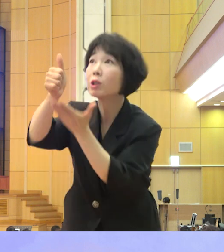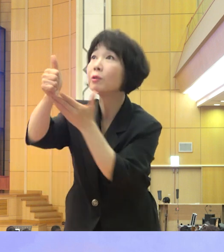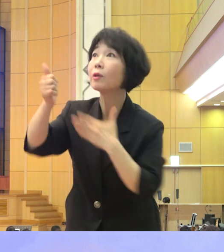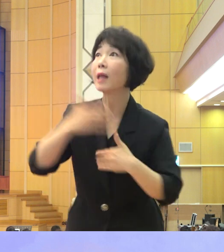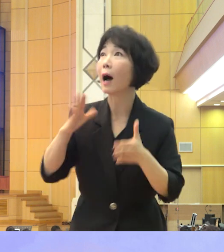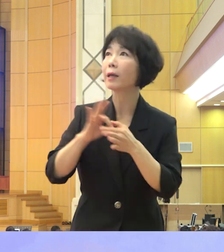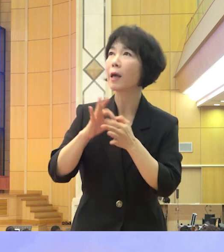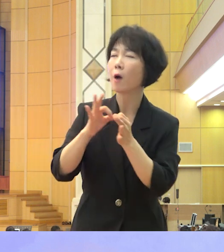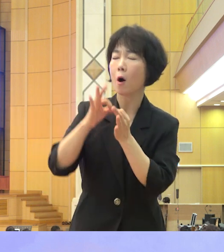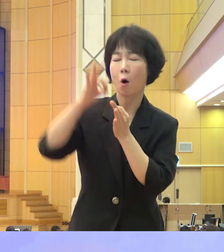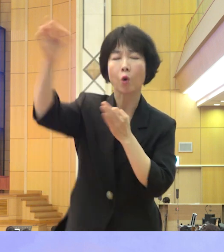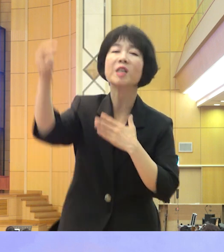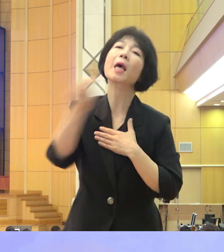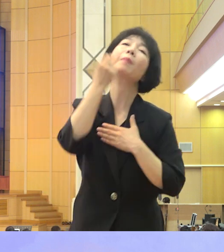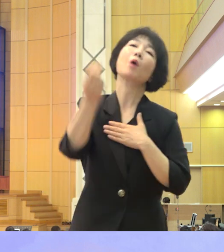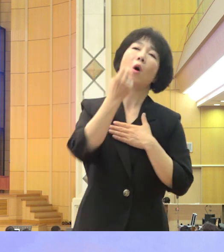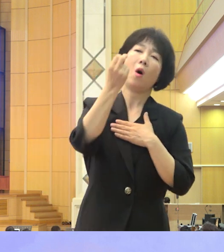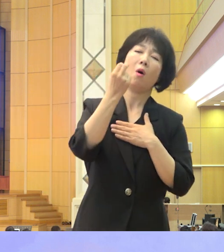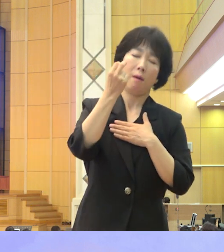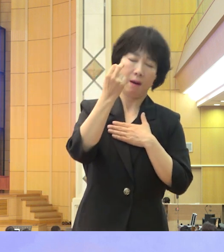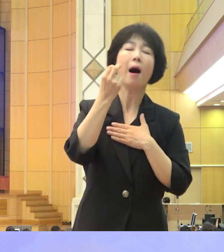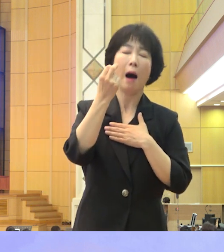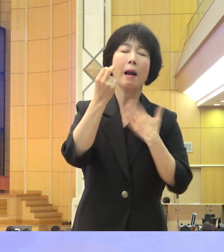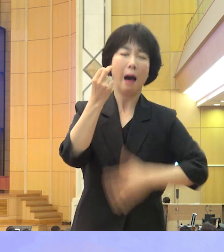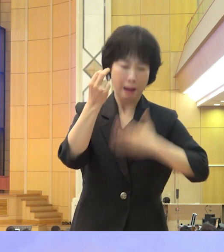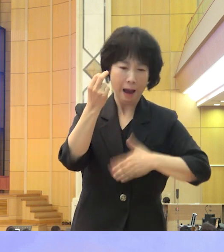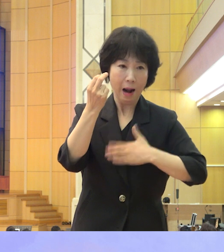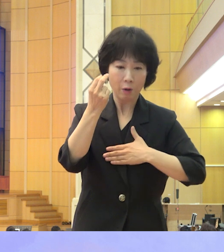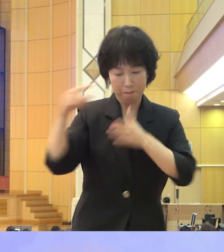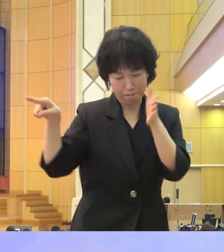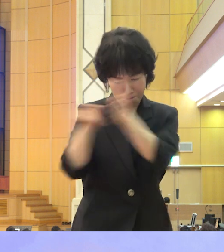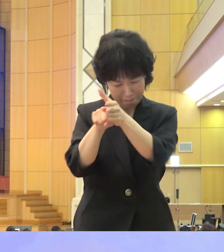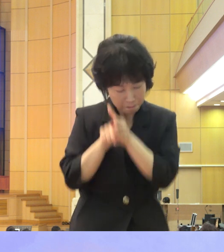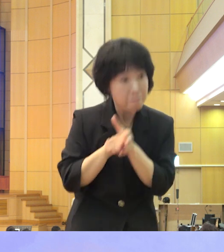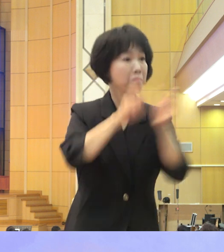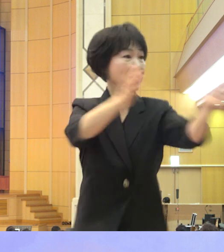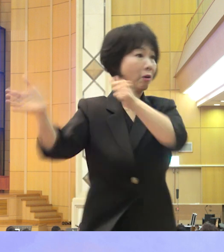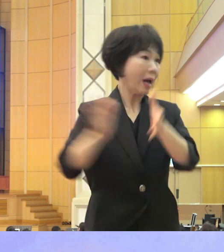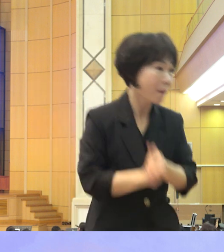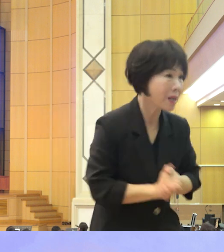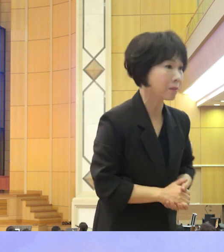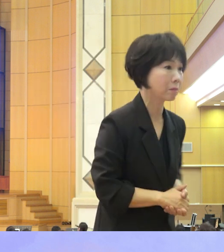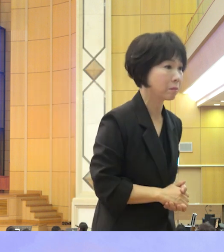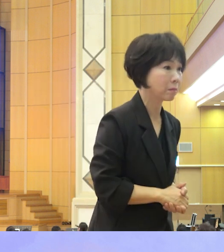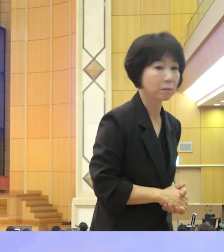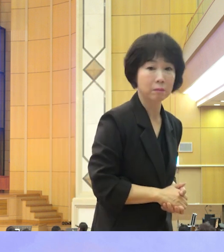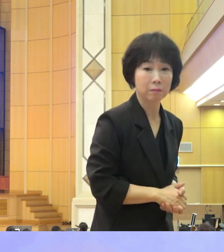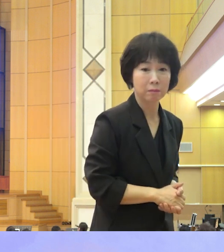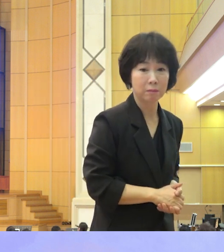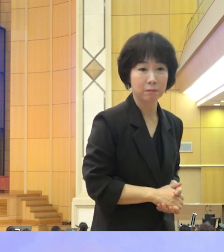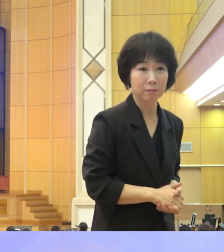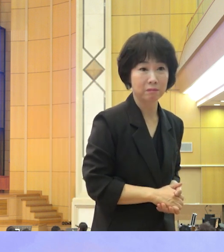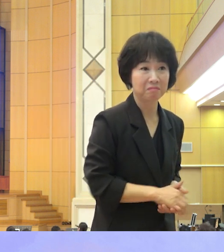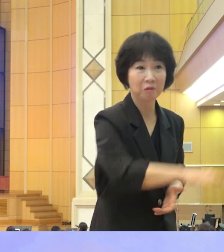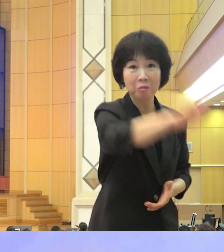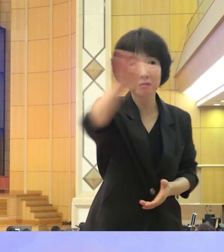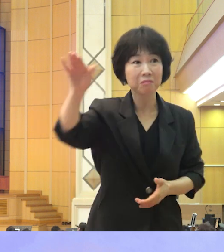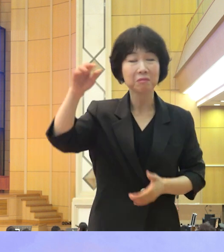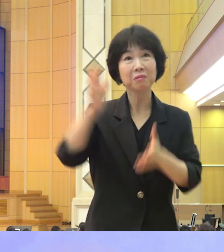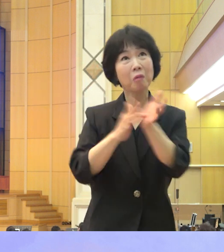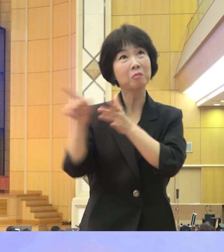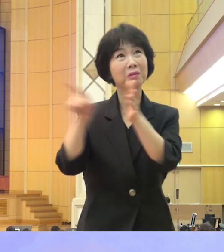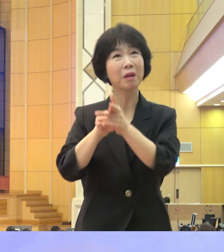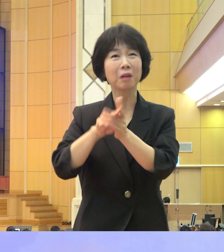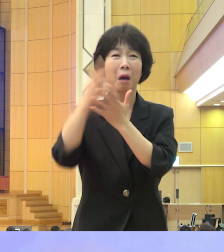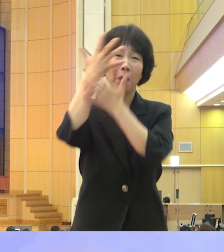나의 영원한 생명이라고 하는 걸 알고 믿느냐 하고 물어보는 거예요. 그러니까 여러분들이 막연하게